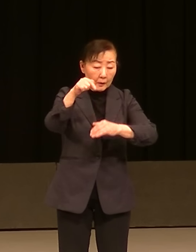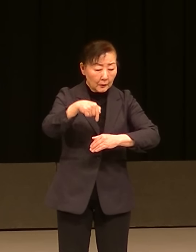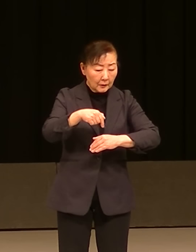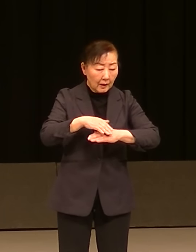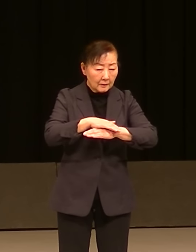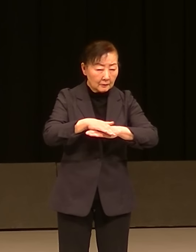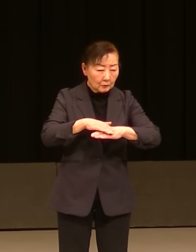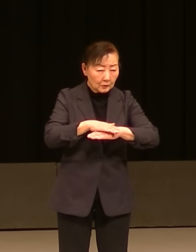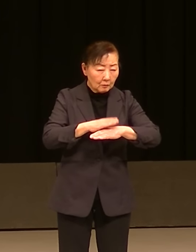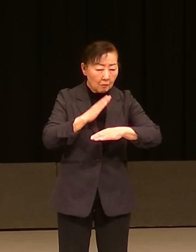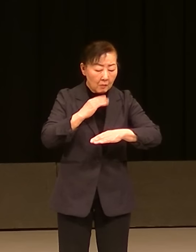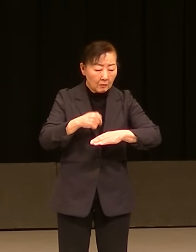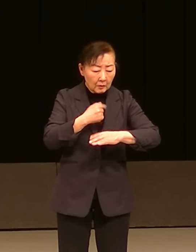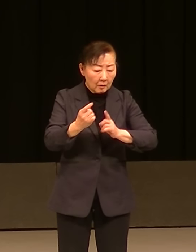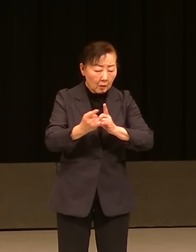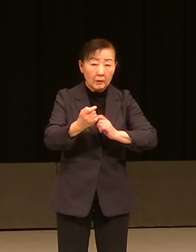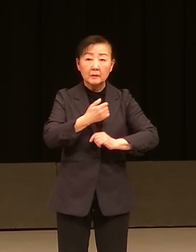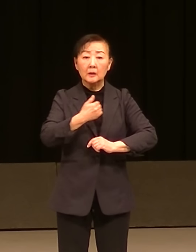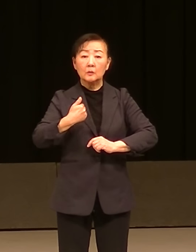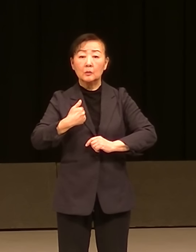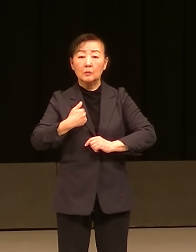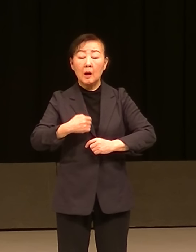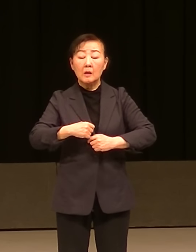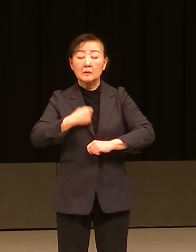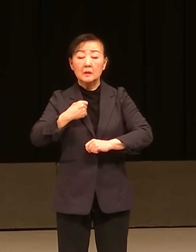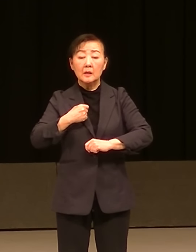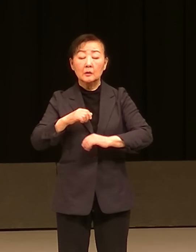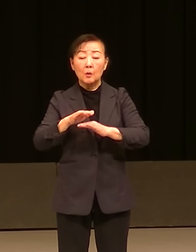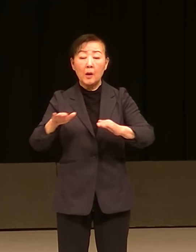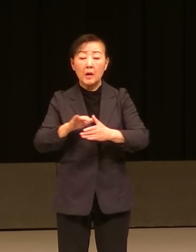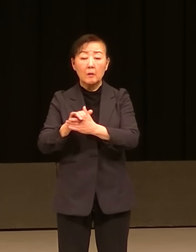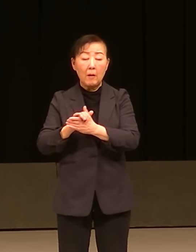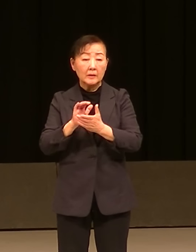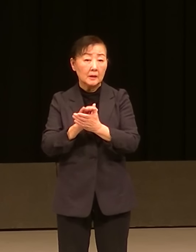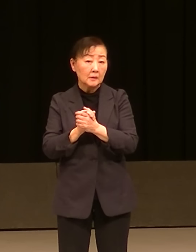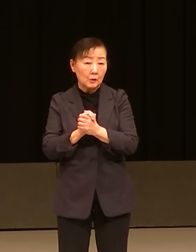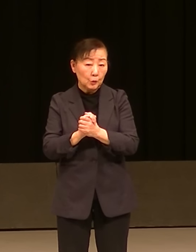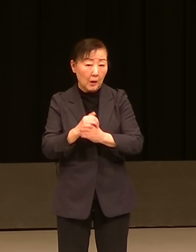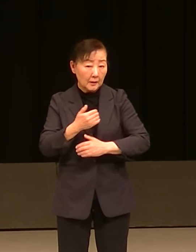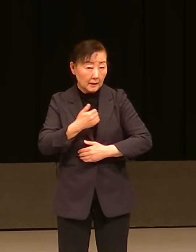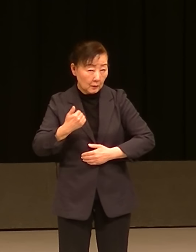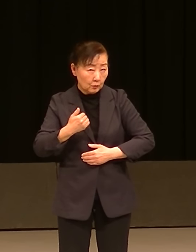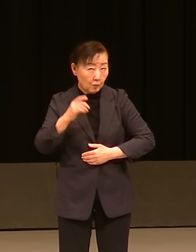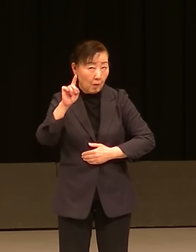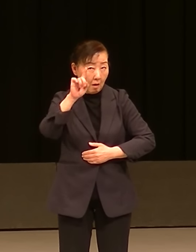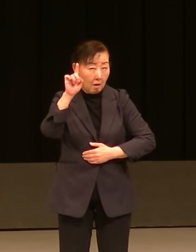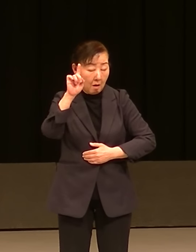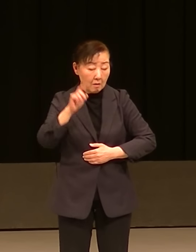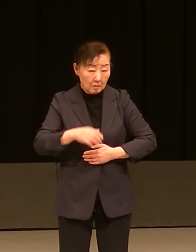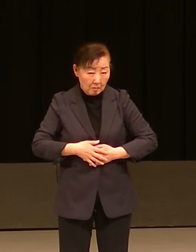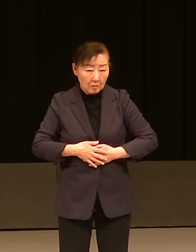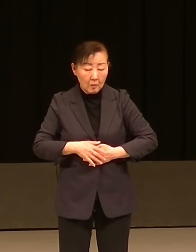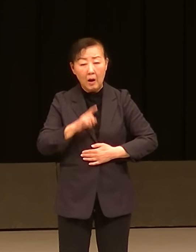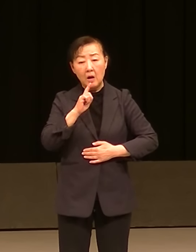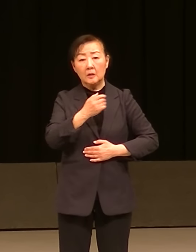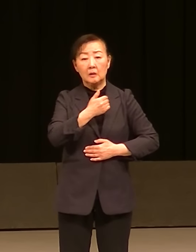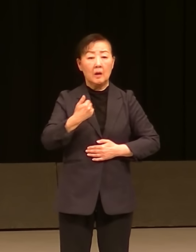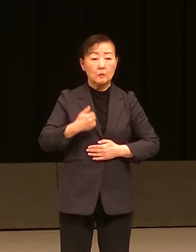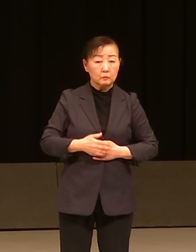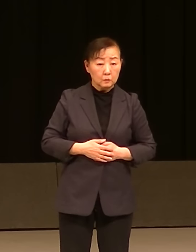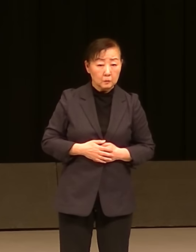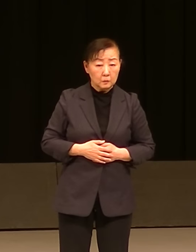みと誠は巡り合うことができ正義と平和は抱き合うことができるというふうに今、言えるのだと